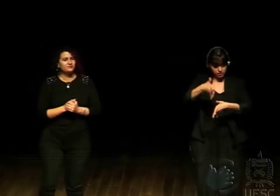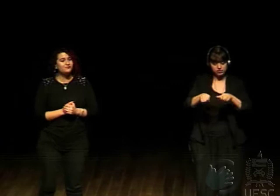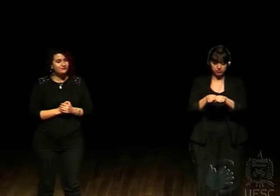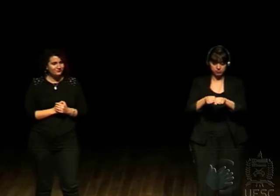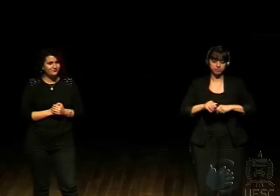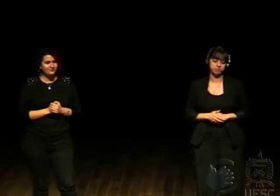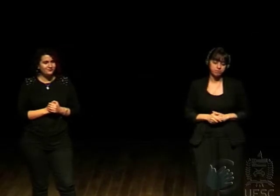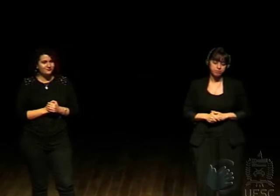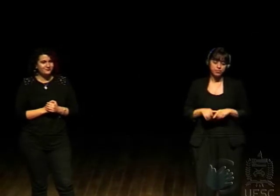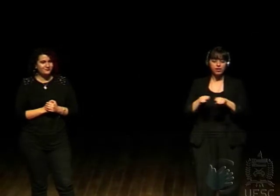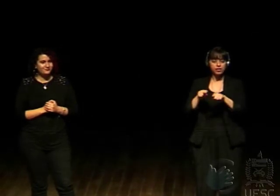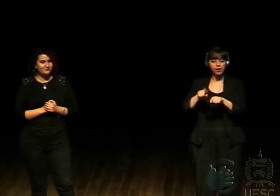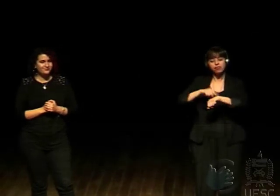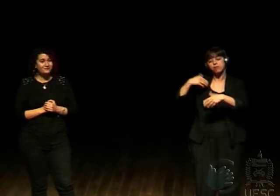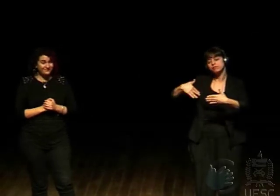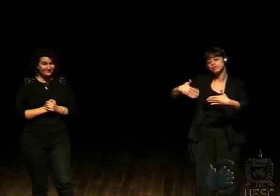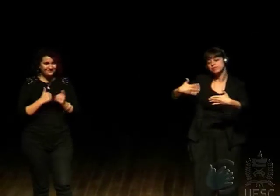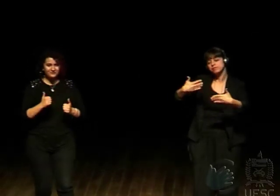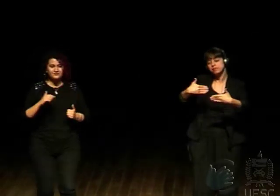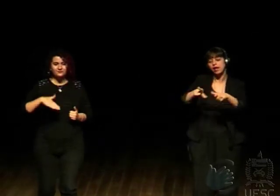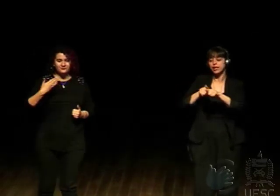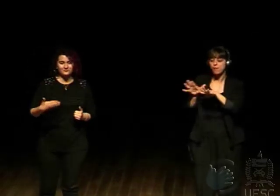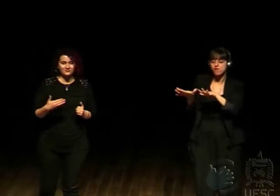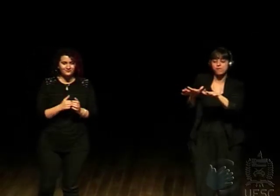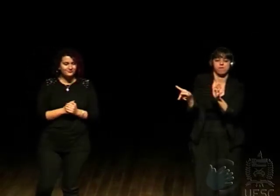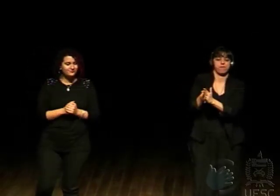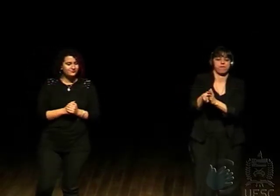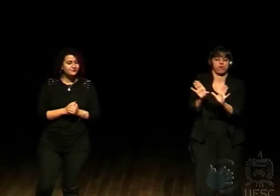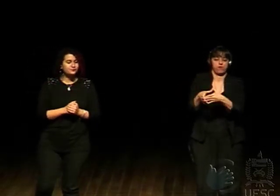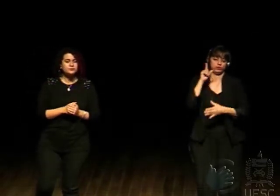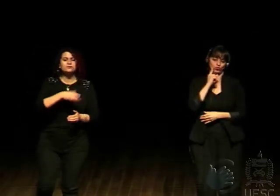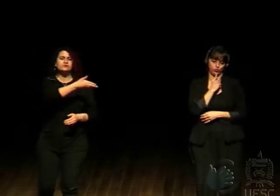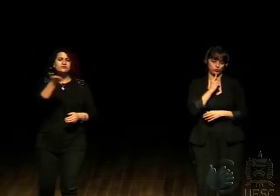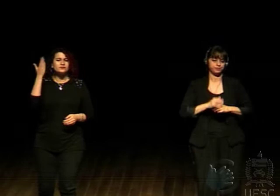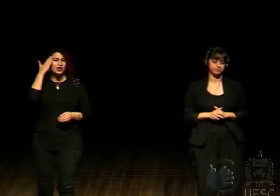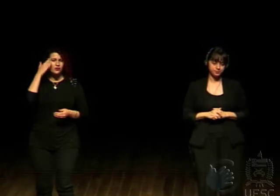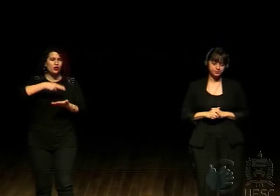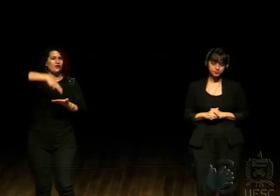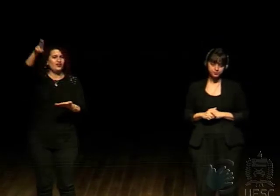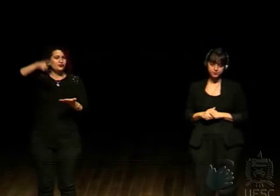También, a lo largo de este tiempo, ha habido movilizaciones de la comunidad sorda.